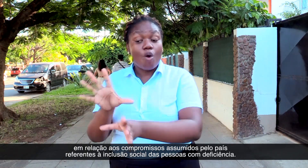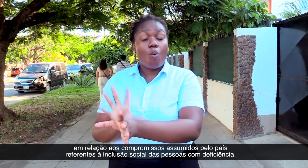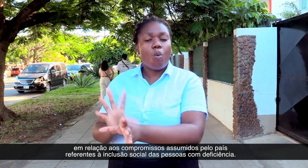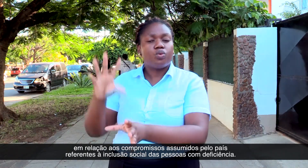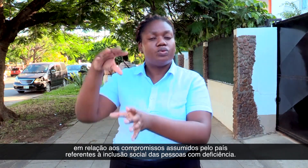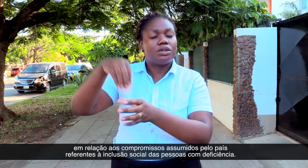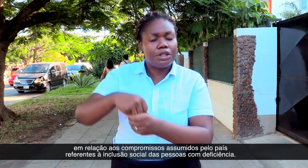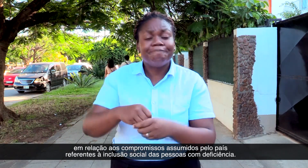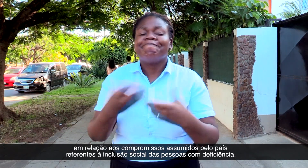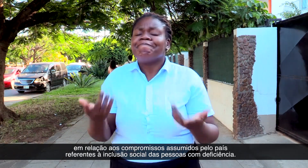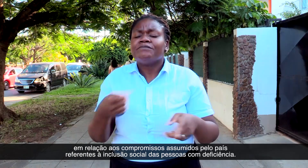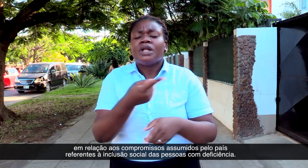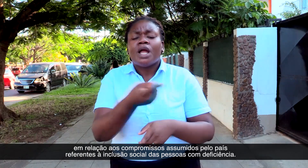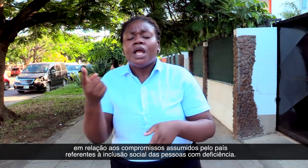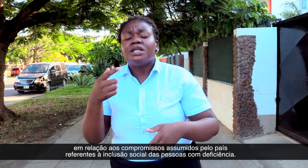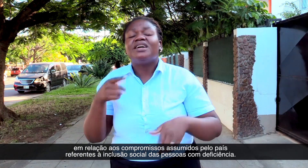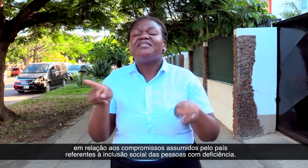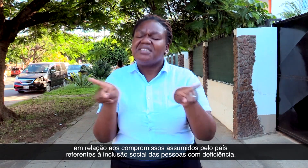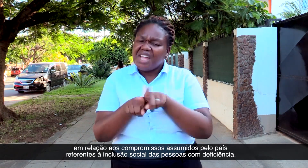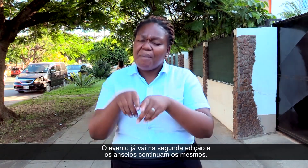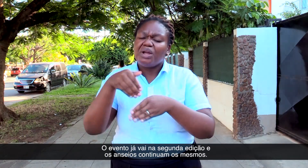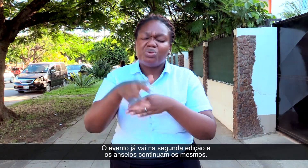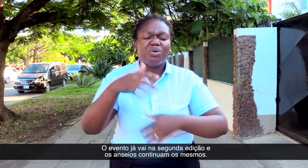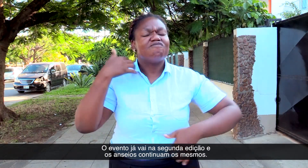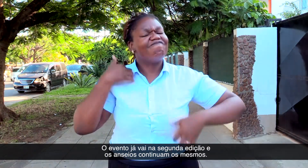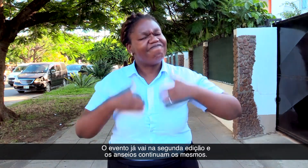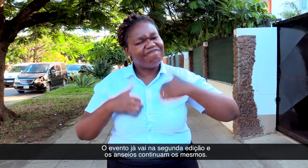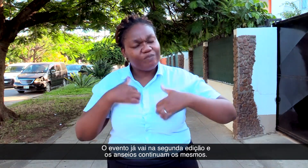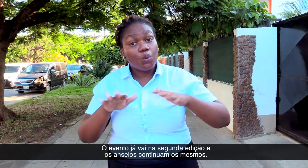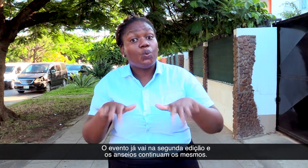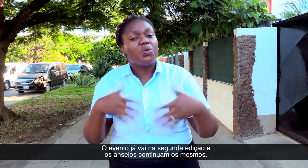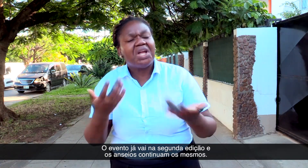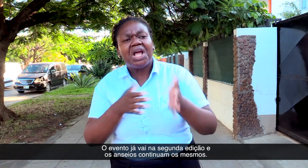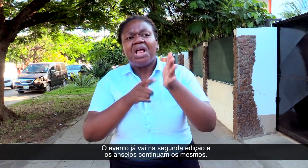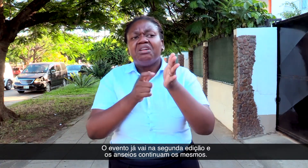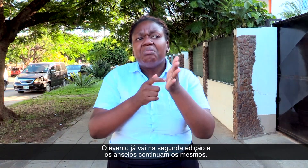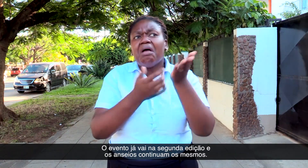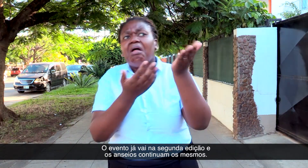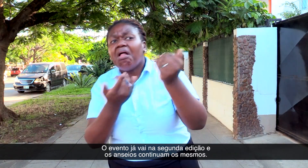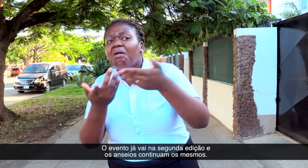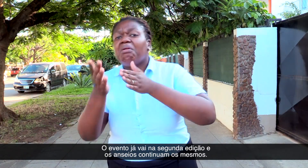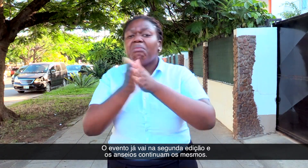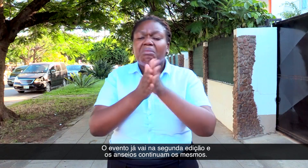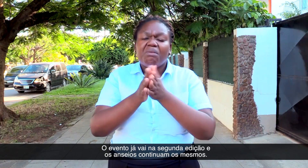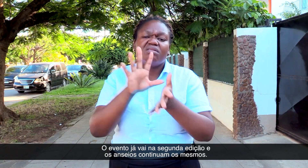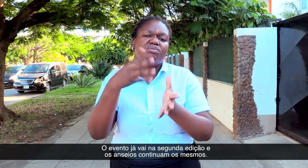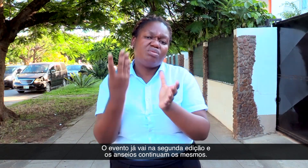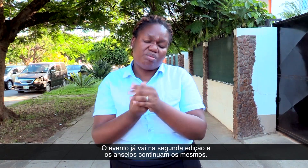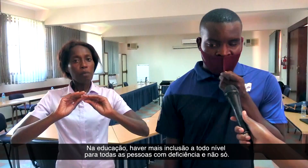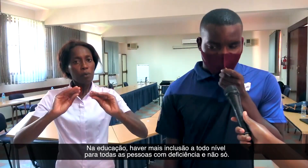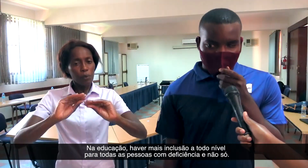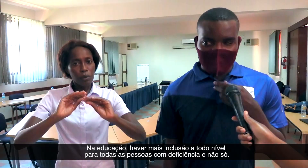país referentes à inclusão social das pessoas com deficiência. O evento já vai na segunda edição e os anseios continuam os